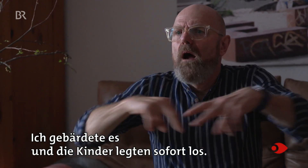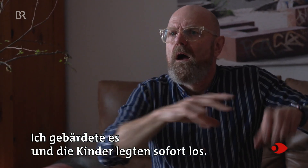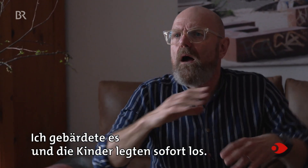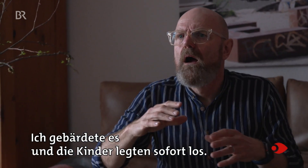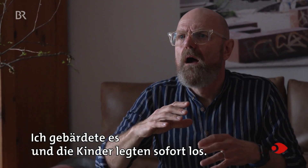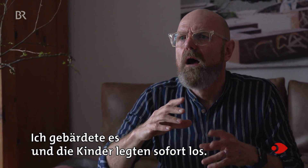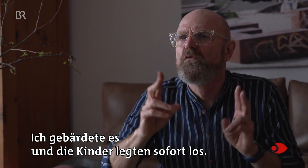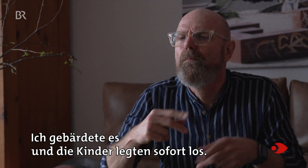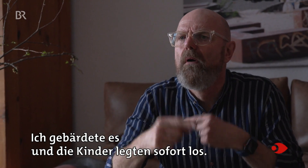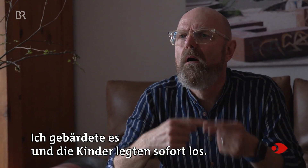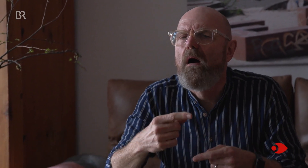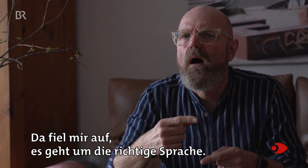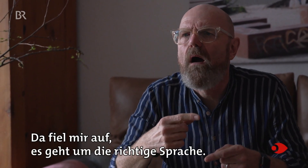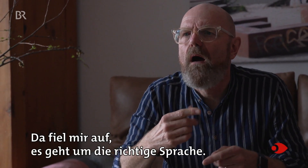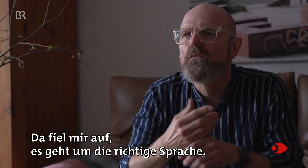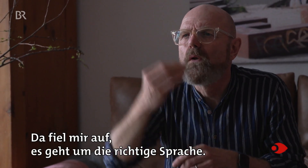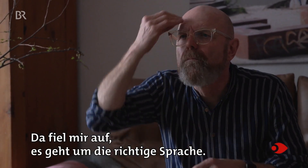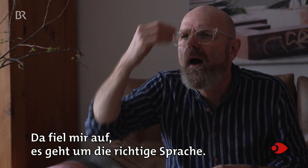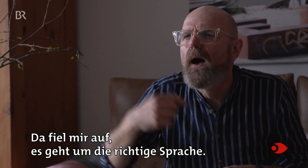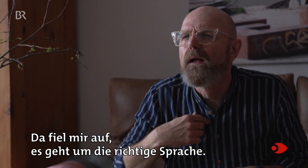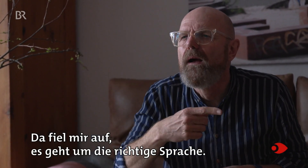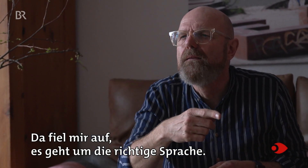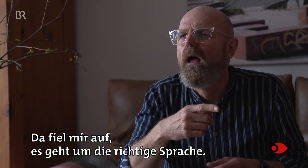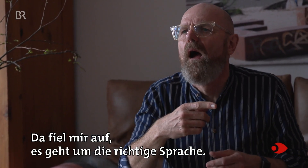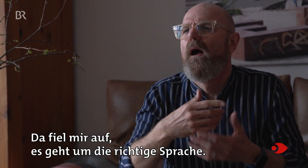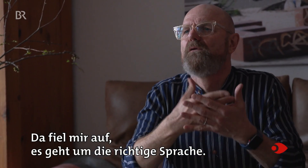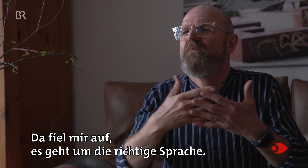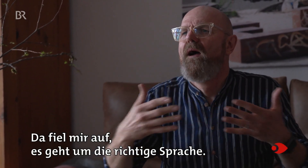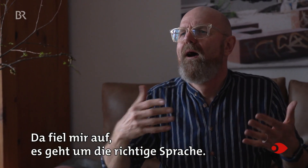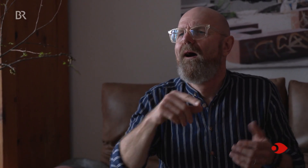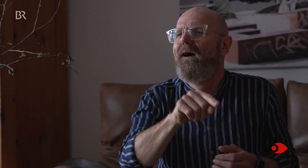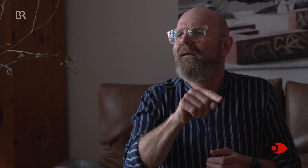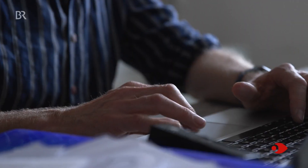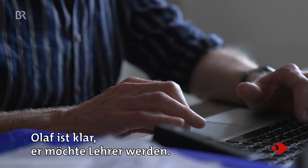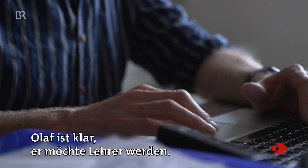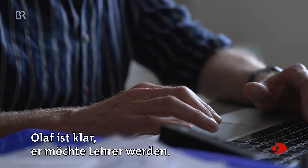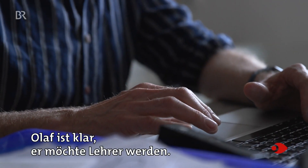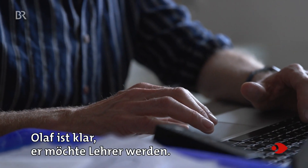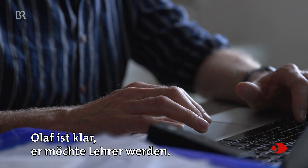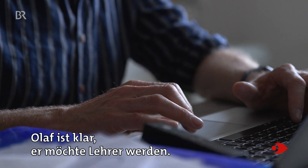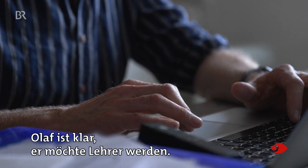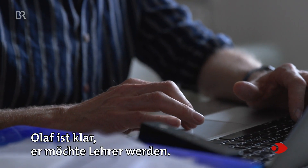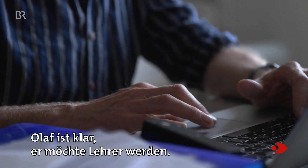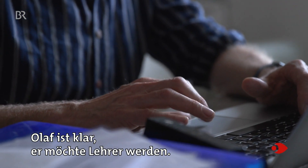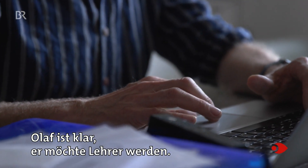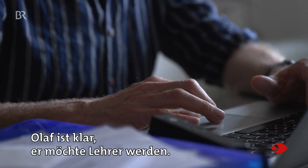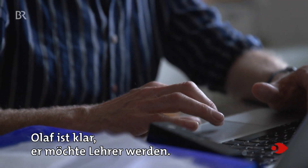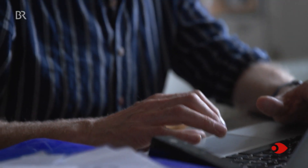Kinder legten sofort los. Da fiel mir auf, es geht um die richtige Sprache. Olaf ist klar, er möchte Lehrer werden. Doch